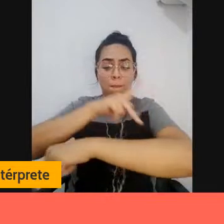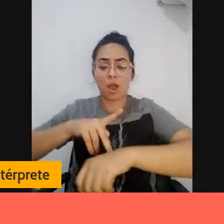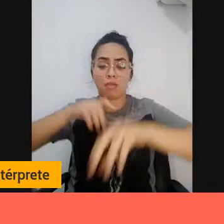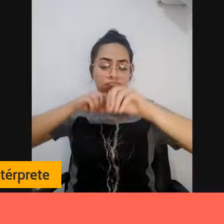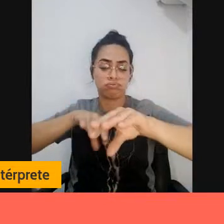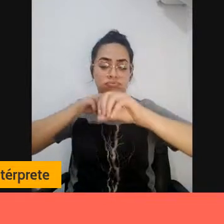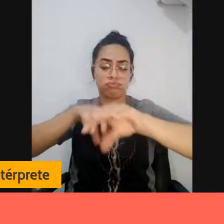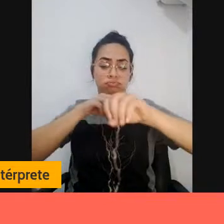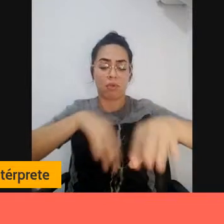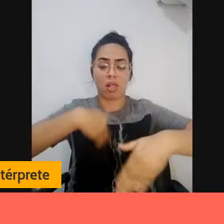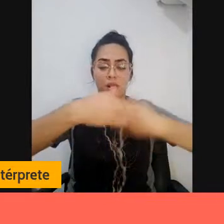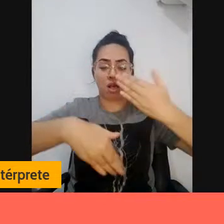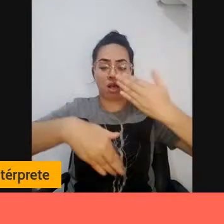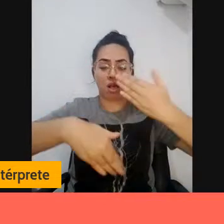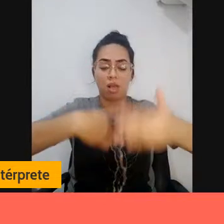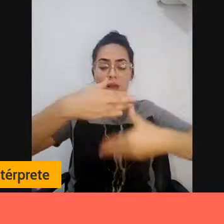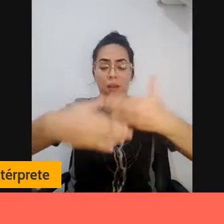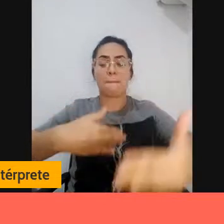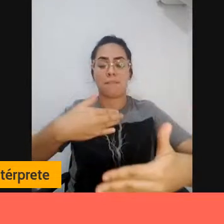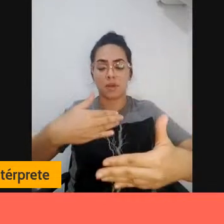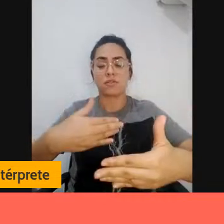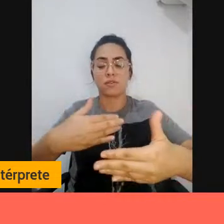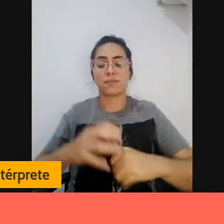do processo